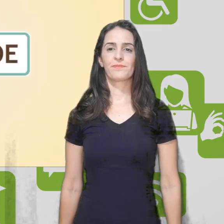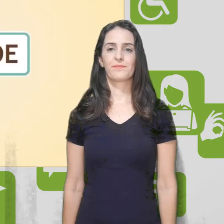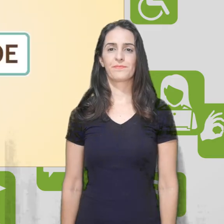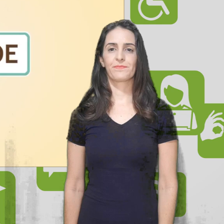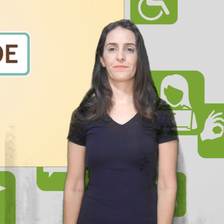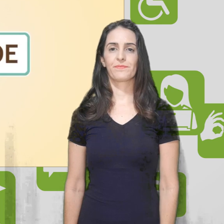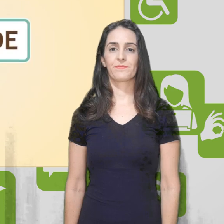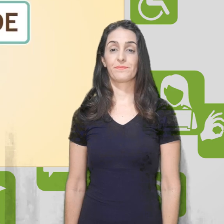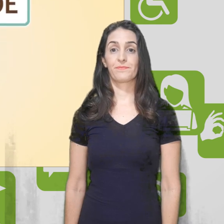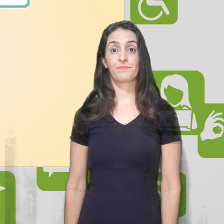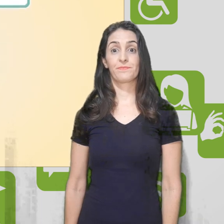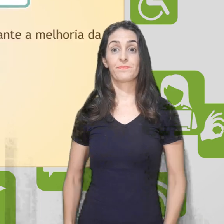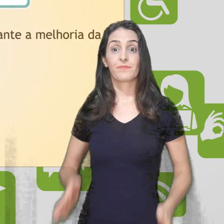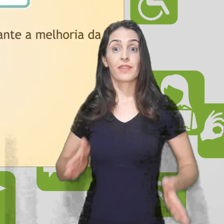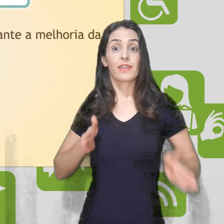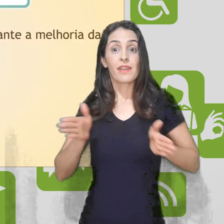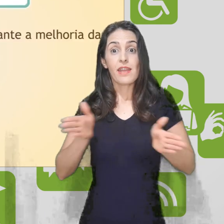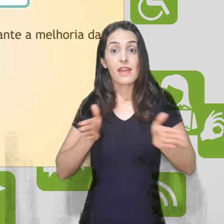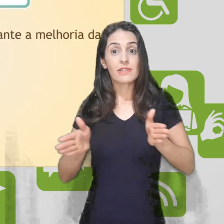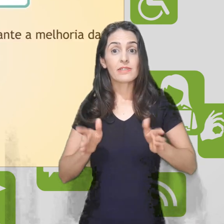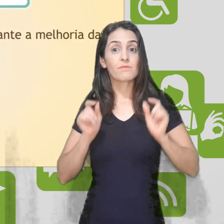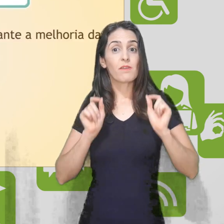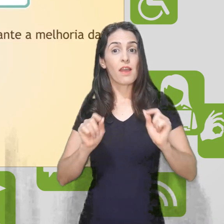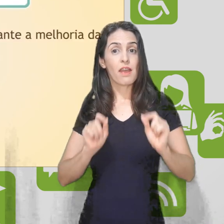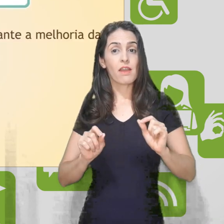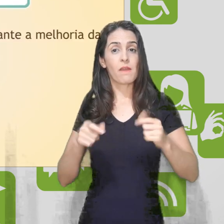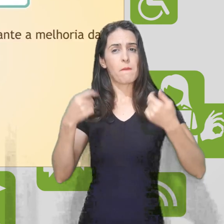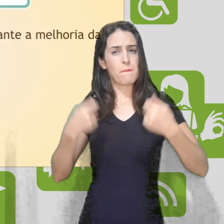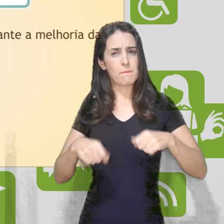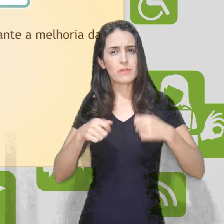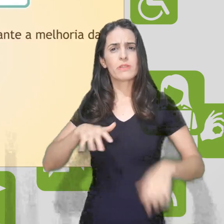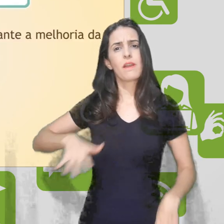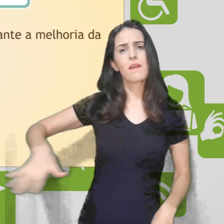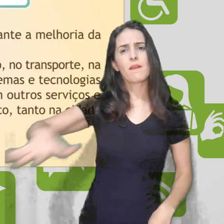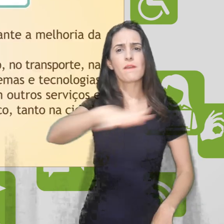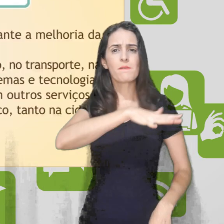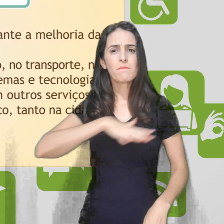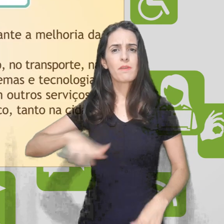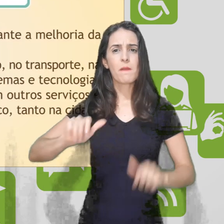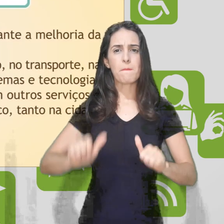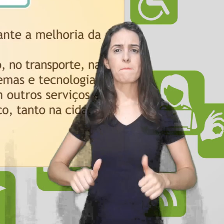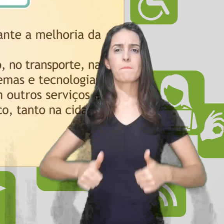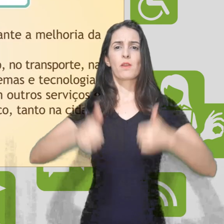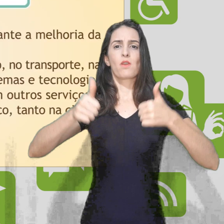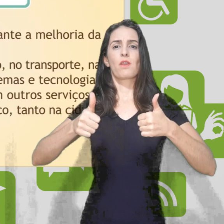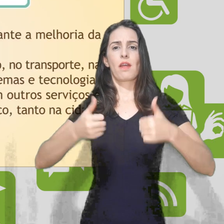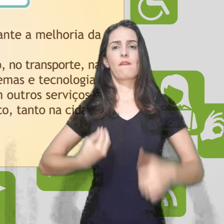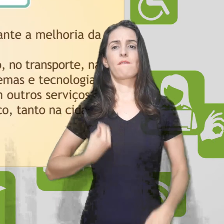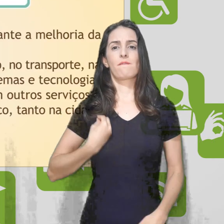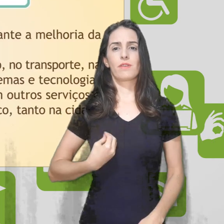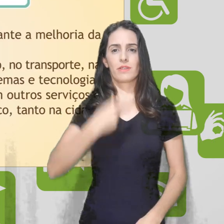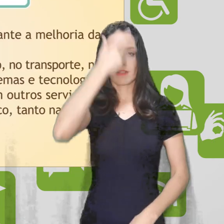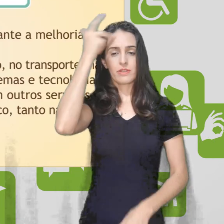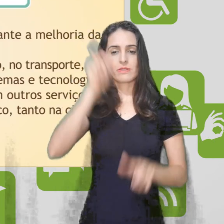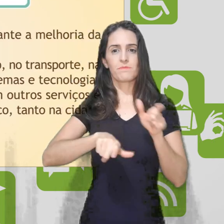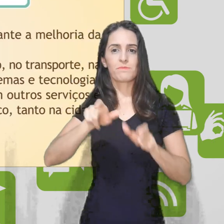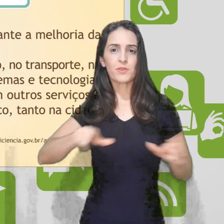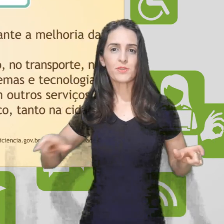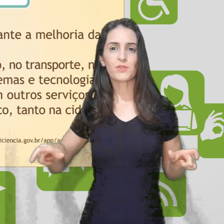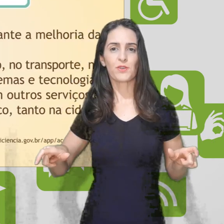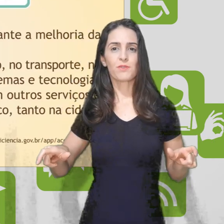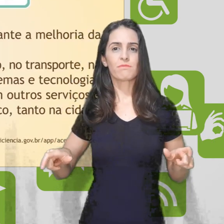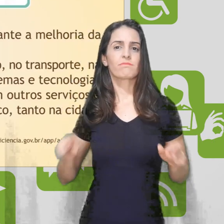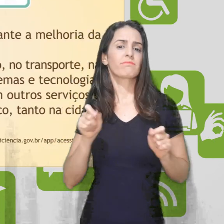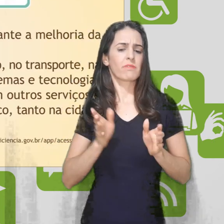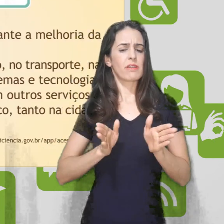A acessibilidade é um atributo essencial do ambiente que garante a melhoria da qualidade de vida das pessoas. Deve